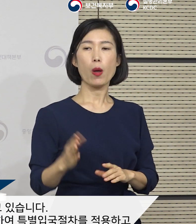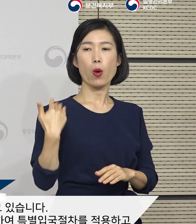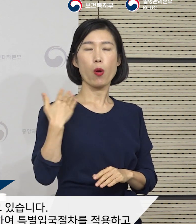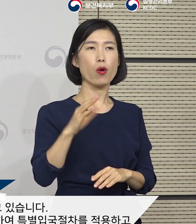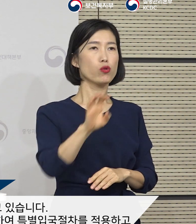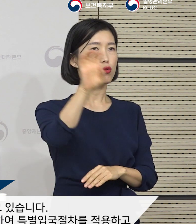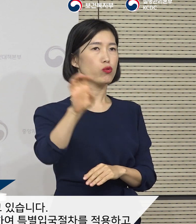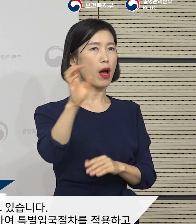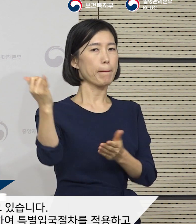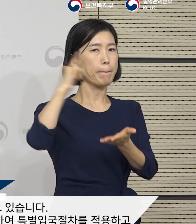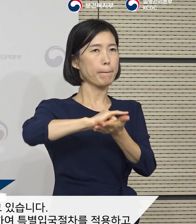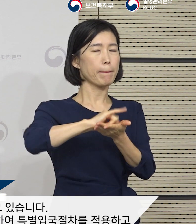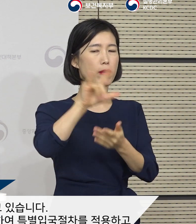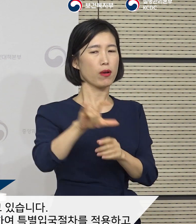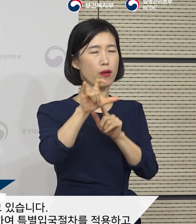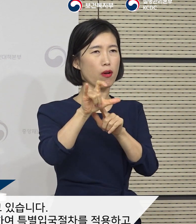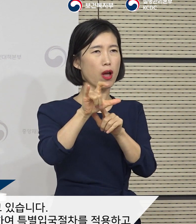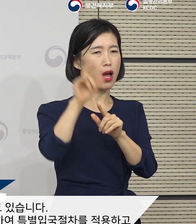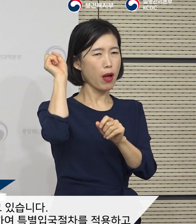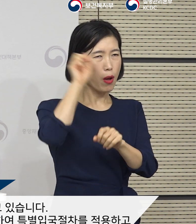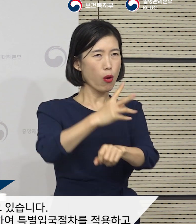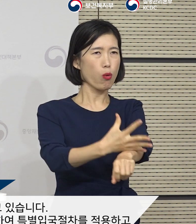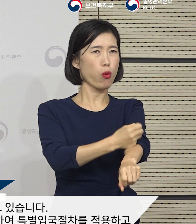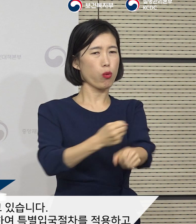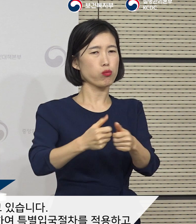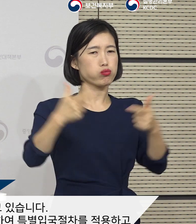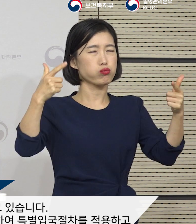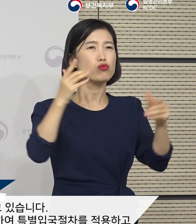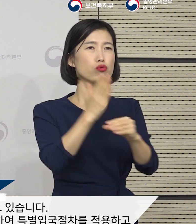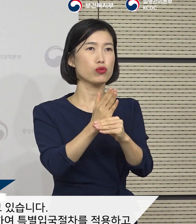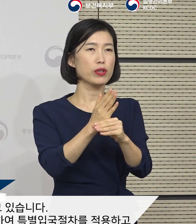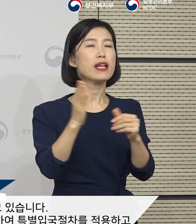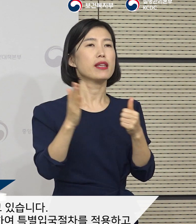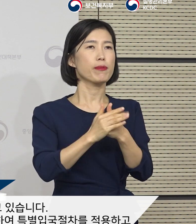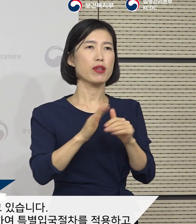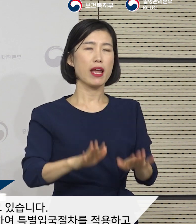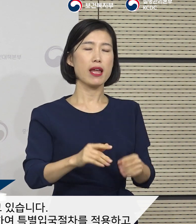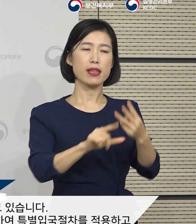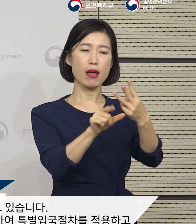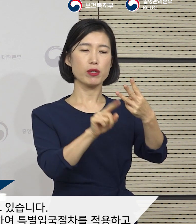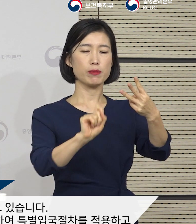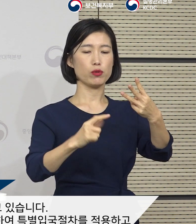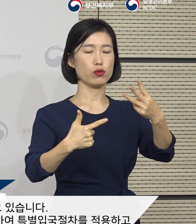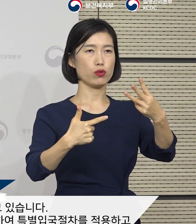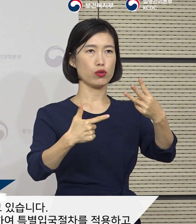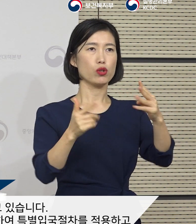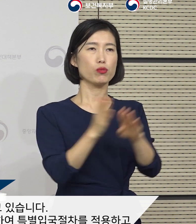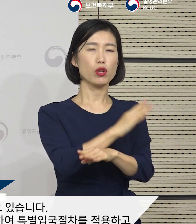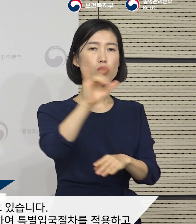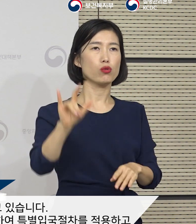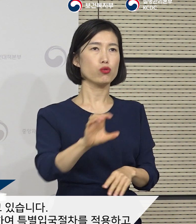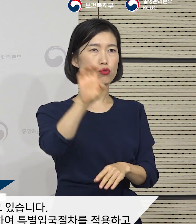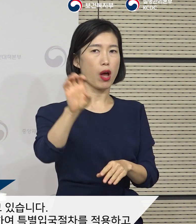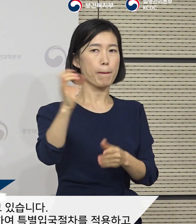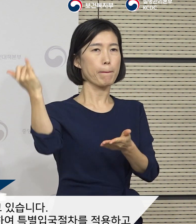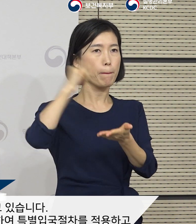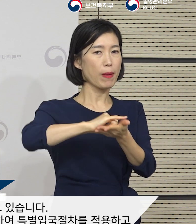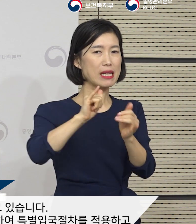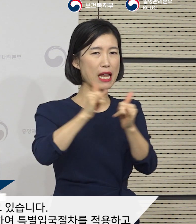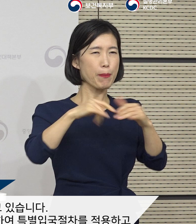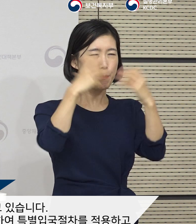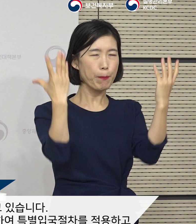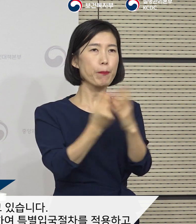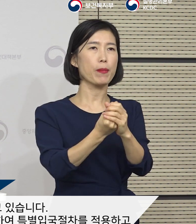최근 유럽에서 코로나19 유행이 급격하게 확산되고 있습니다. 이에 따라 3월 16일부터 유럽발 입국자 전원에